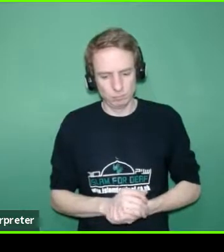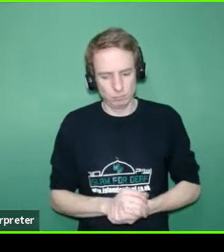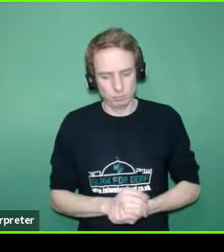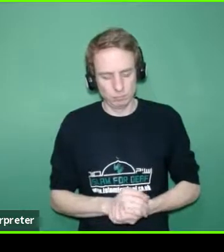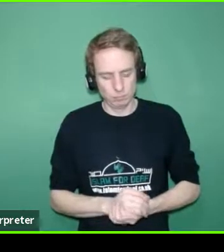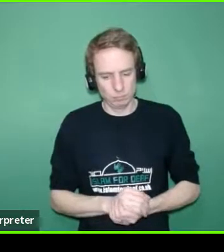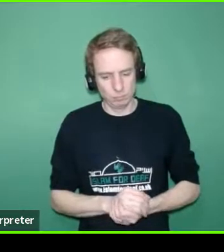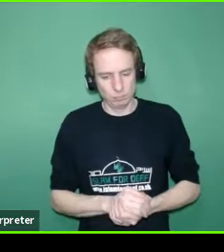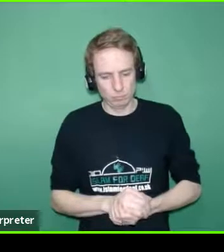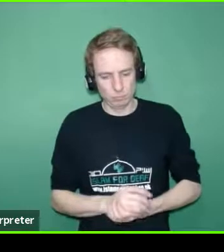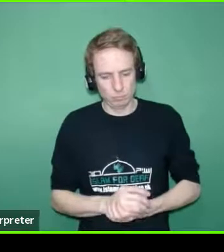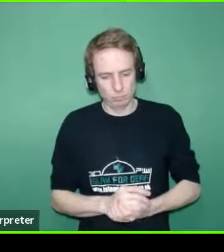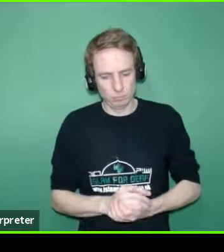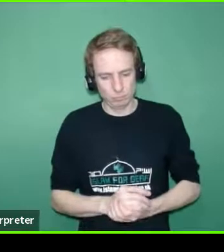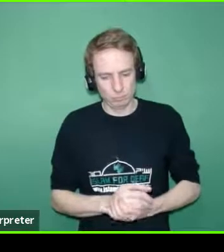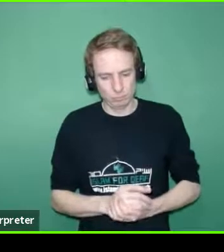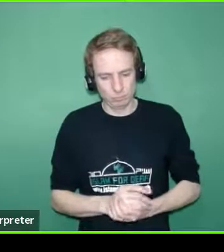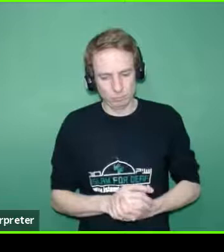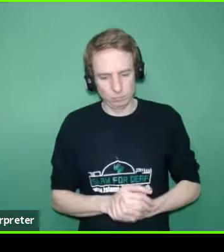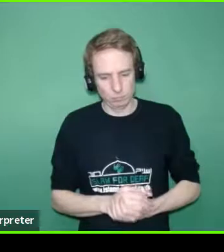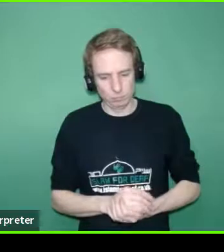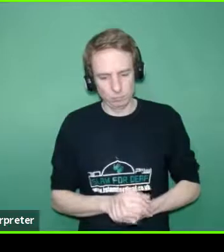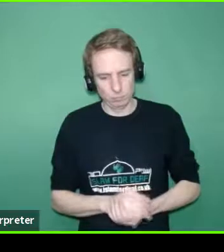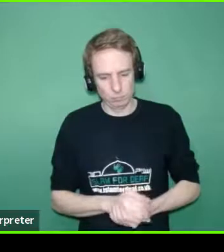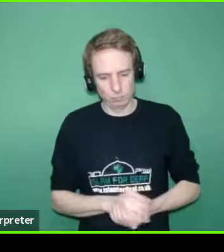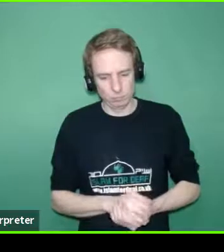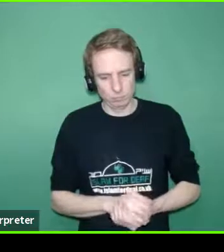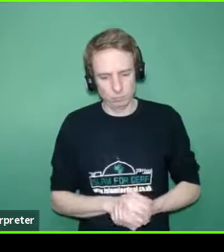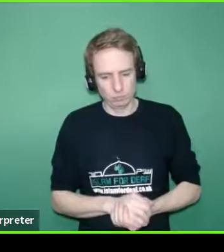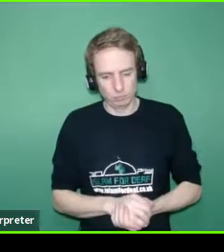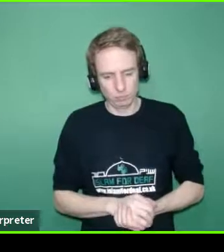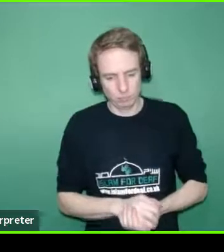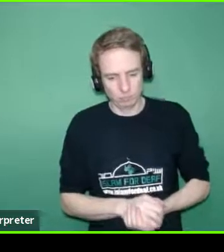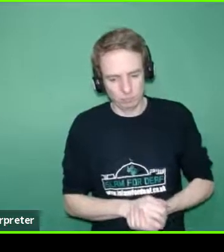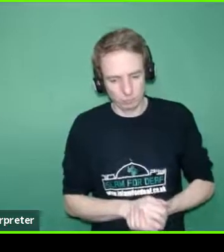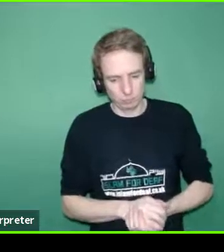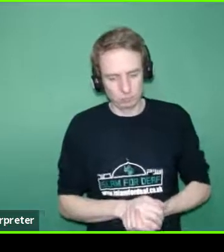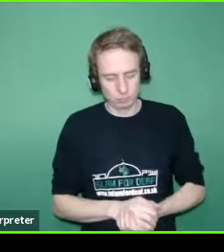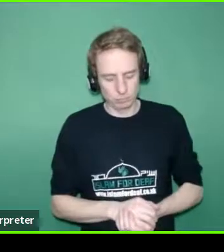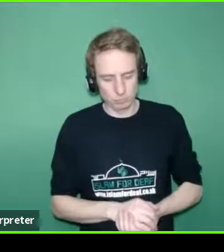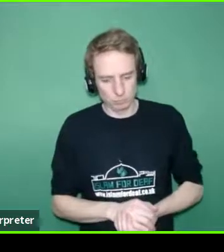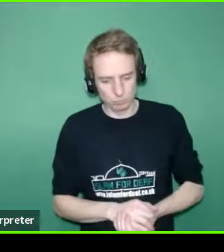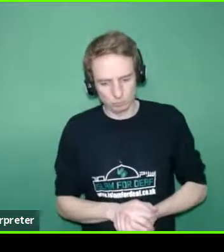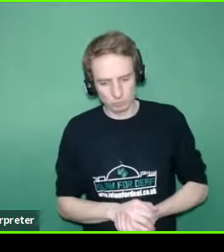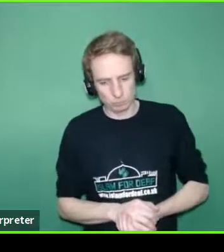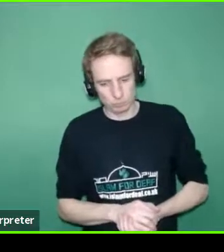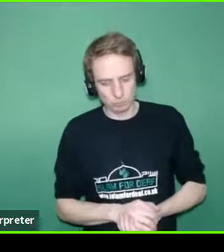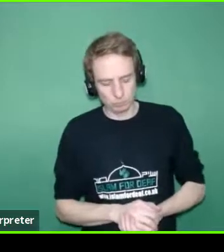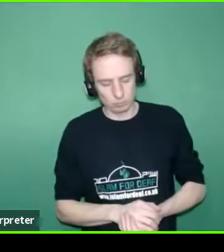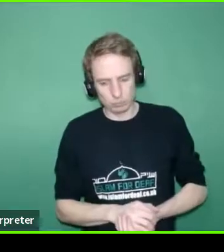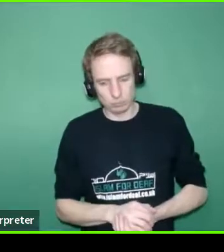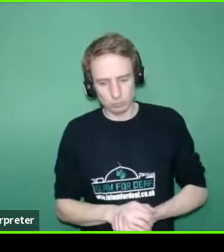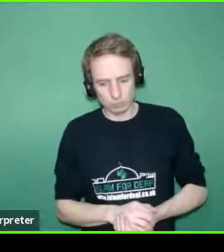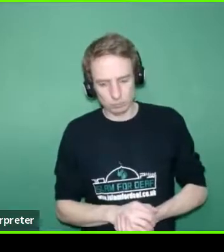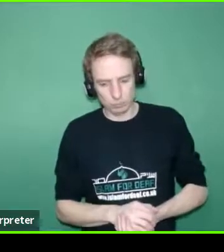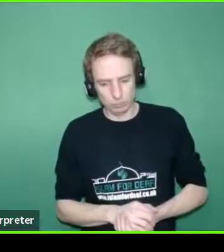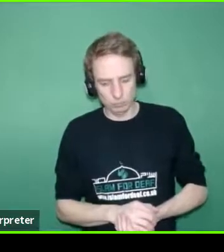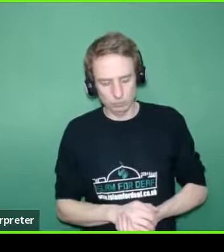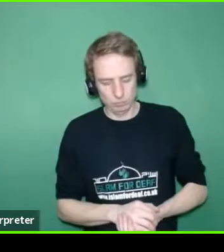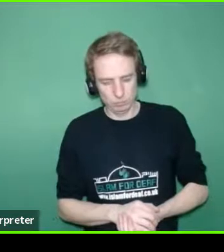هو دحية عفوا ابن دحية هو الكلبي، لكنه ليس صحابيا، وإنما هو